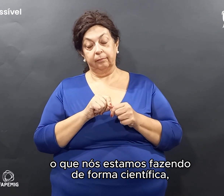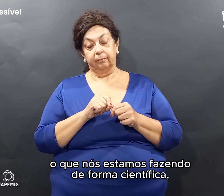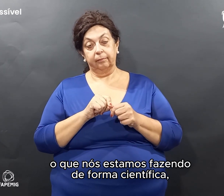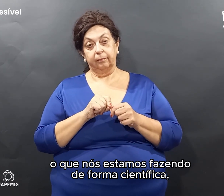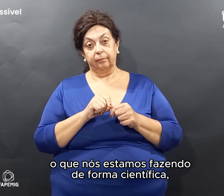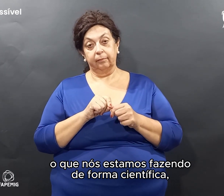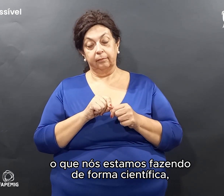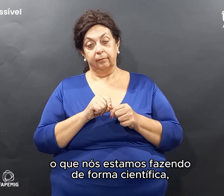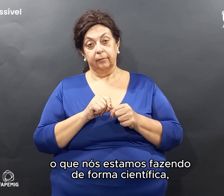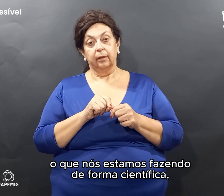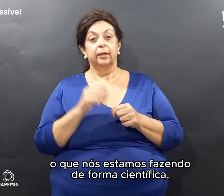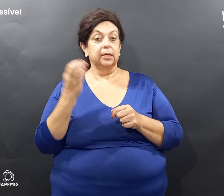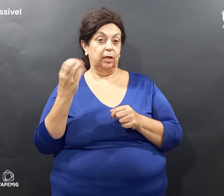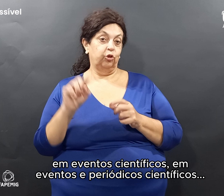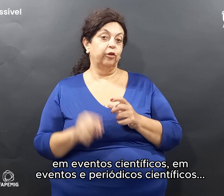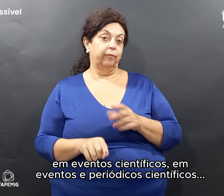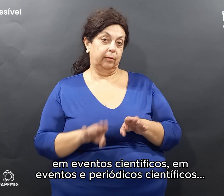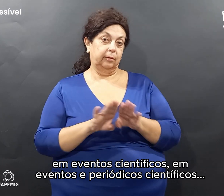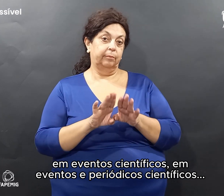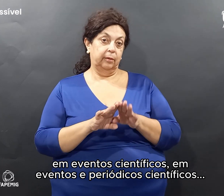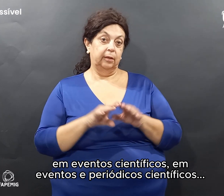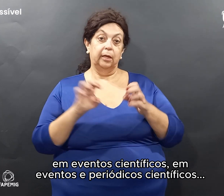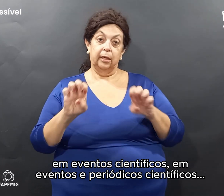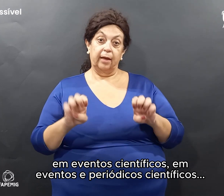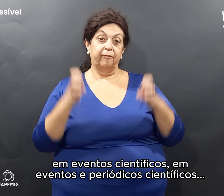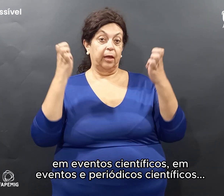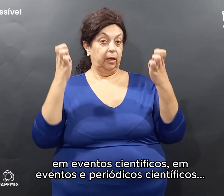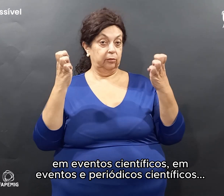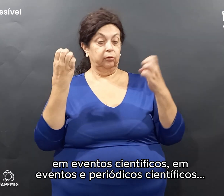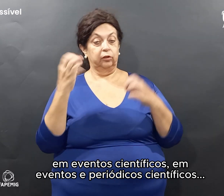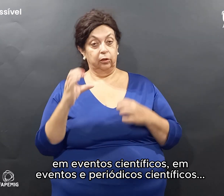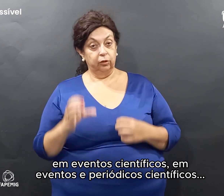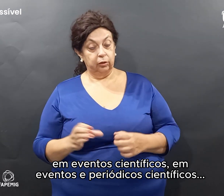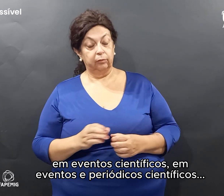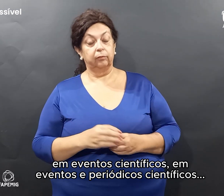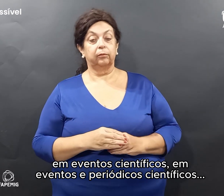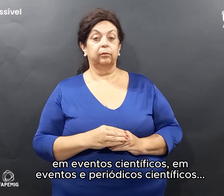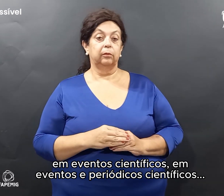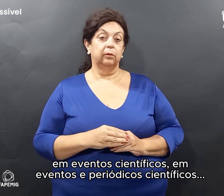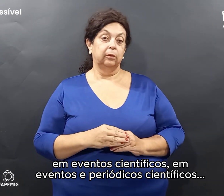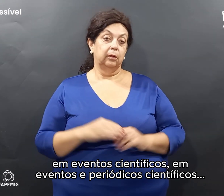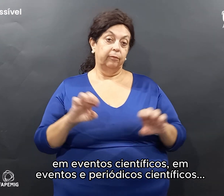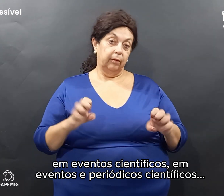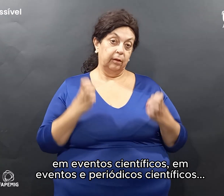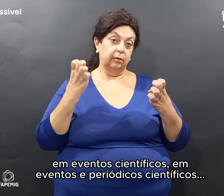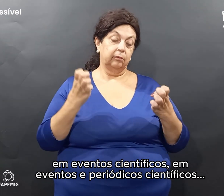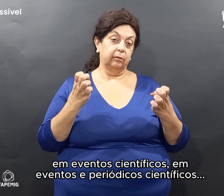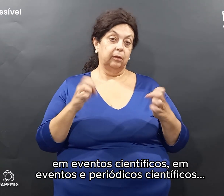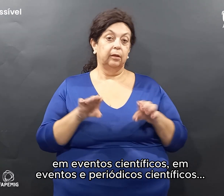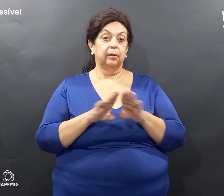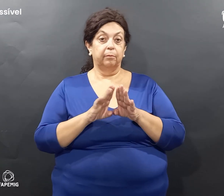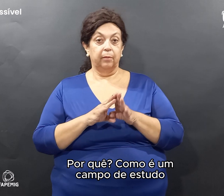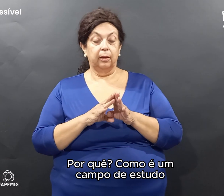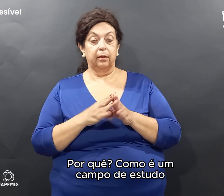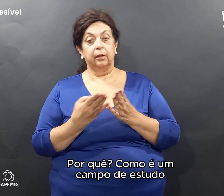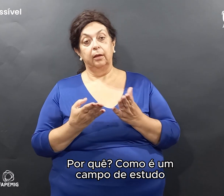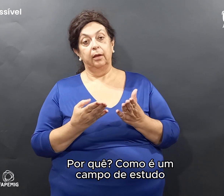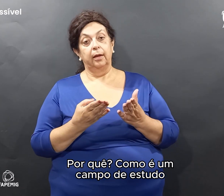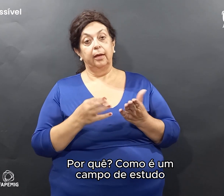de forma científica, em eventos científicos, em eventos e periódicos científicos, porque, como é um campo